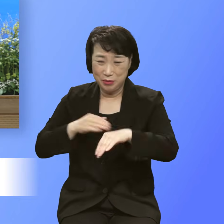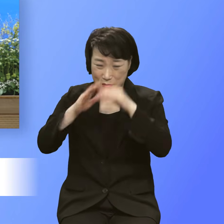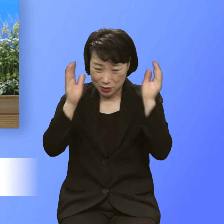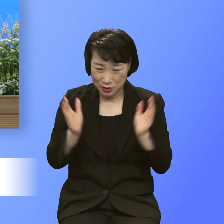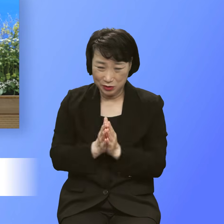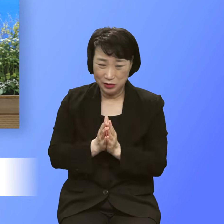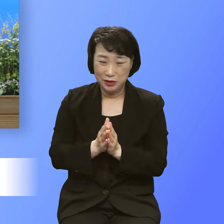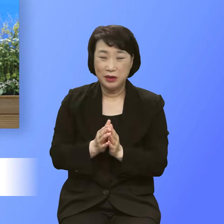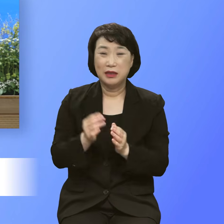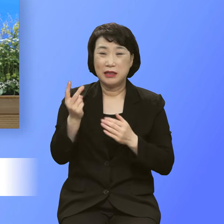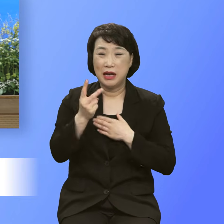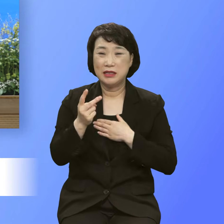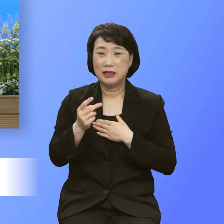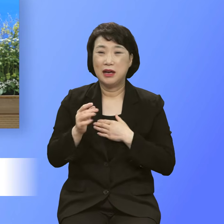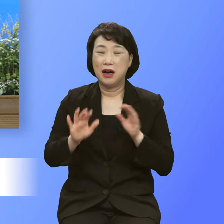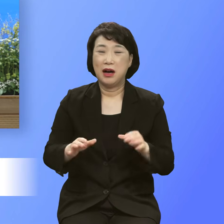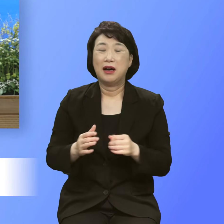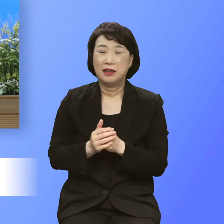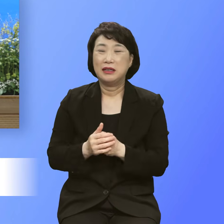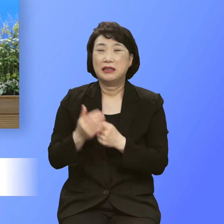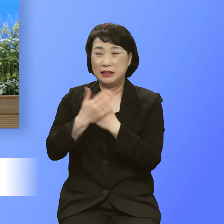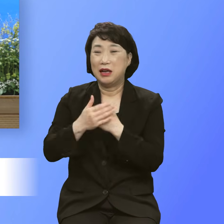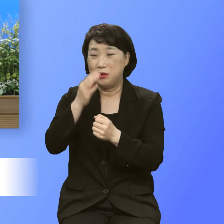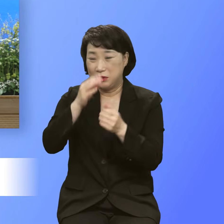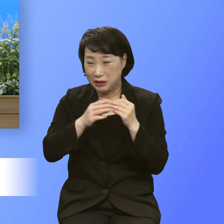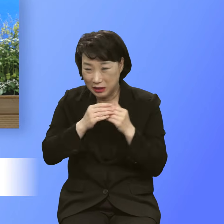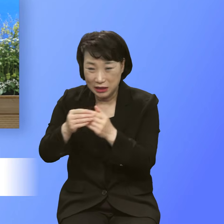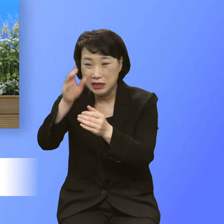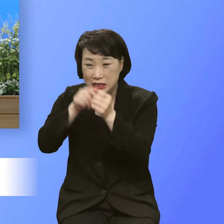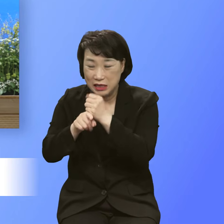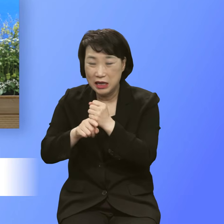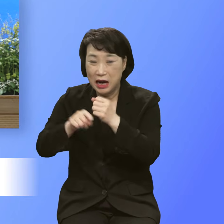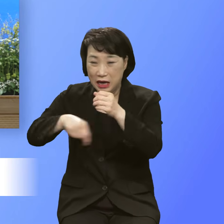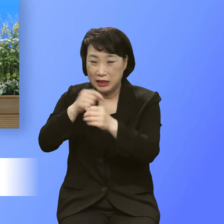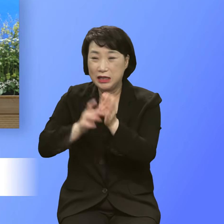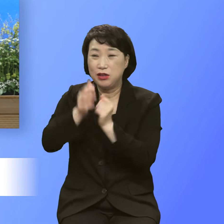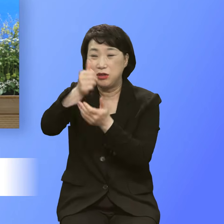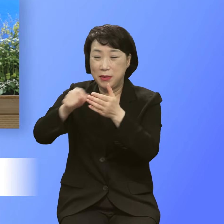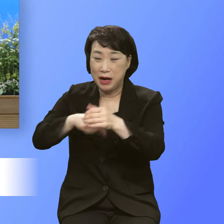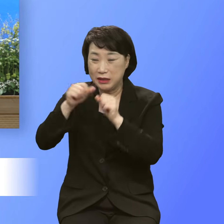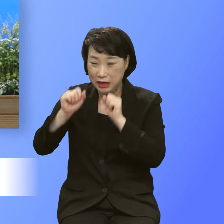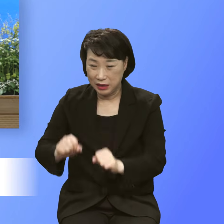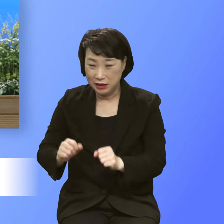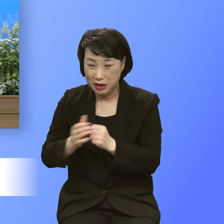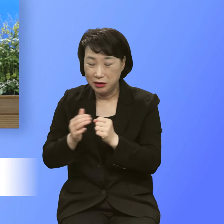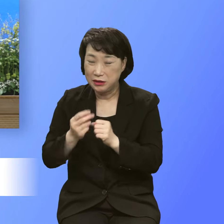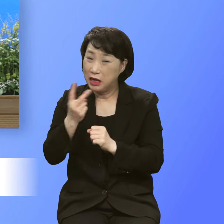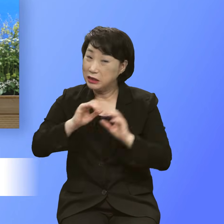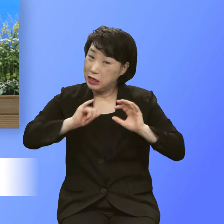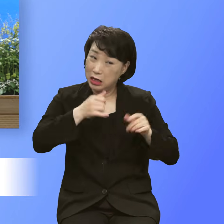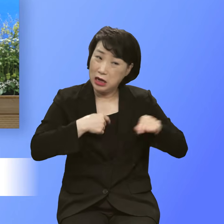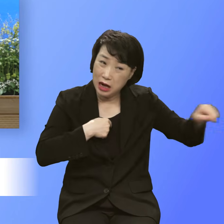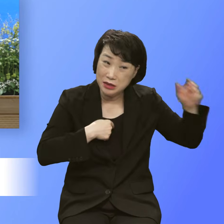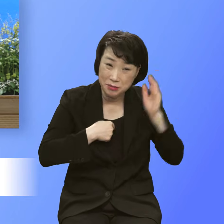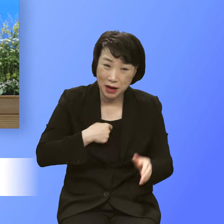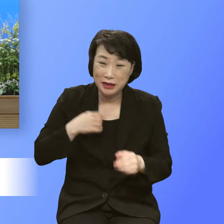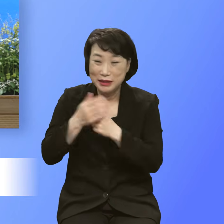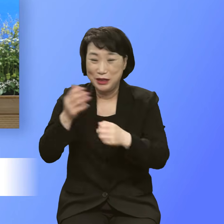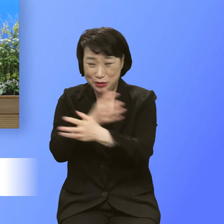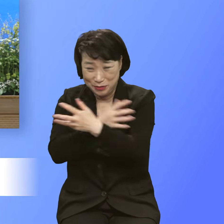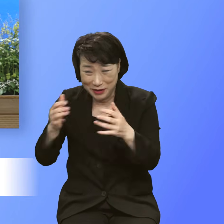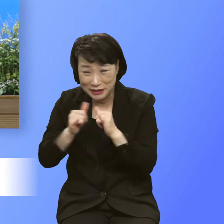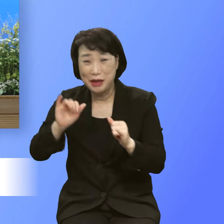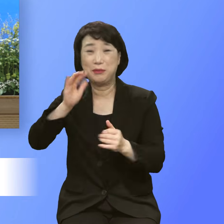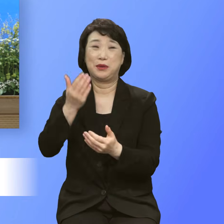다시는 은혜로 붙들림 받은 자요 진리 안에 거하는 자요 예수하는 자로서 다시는 세상에 돌아갈 수 없는 은혜 충만한 자가 될 수 있도록